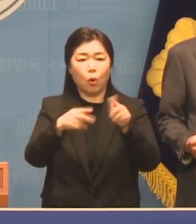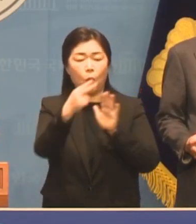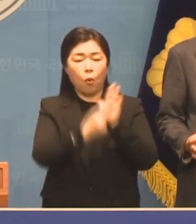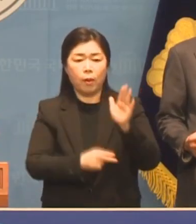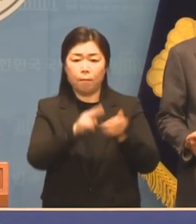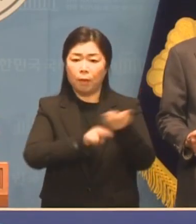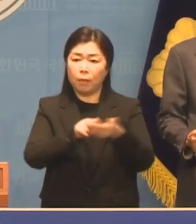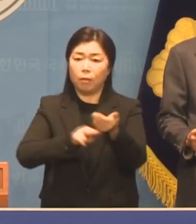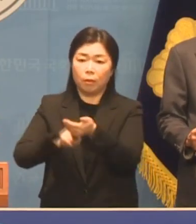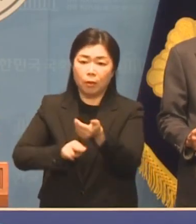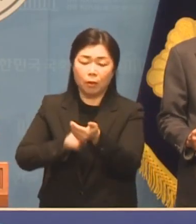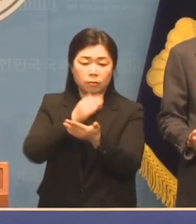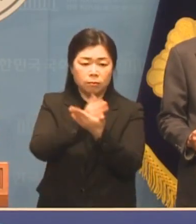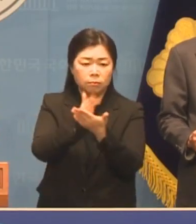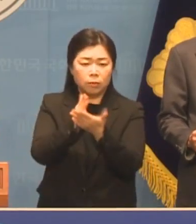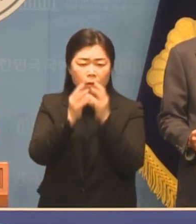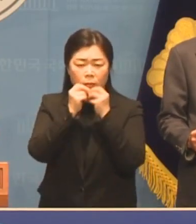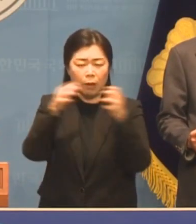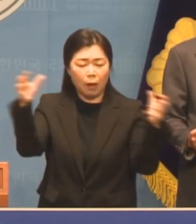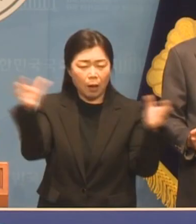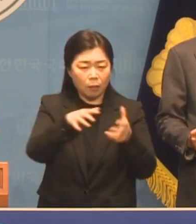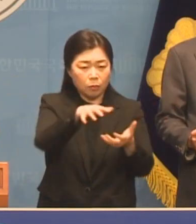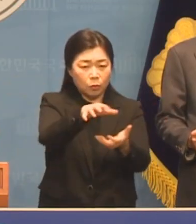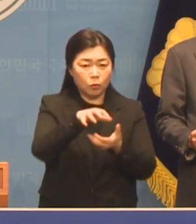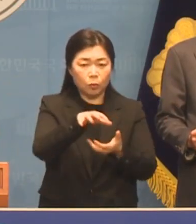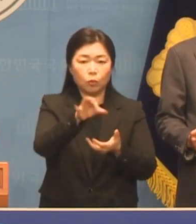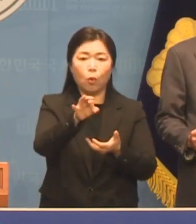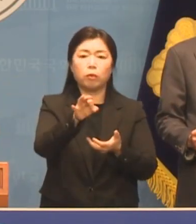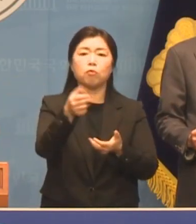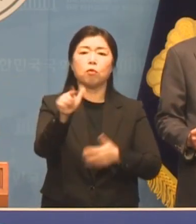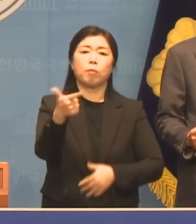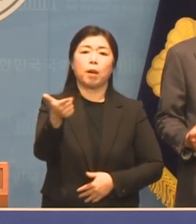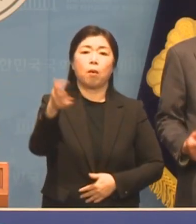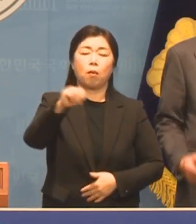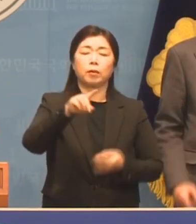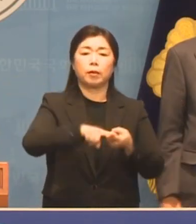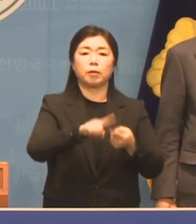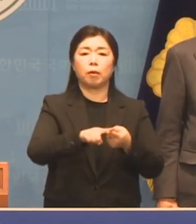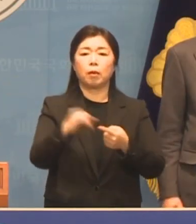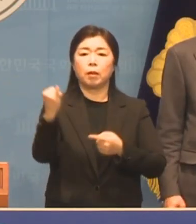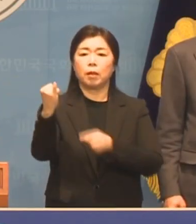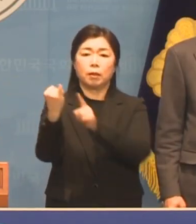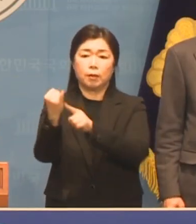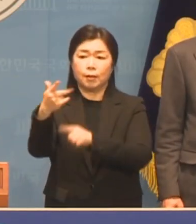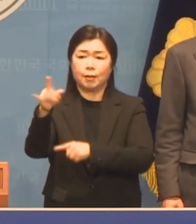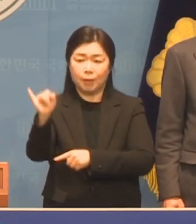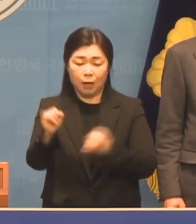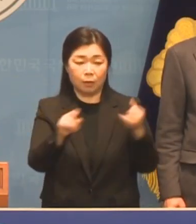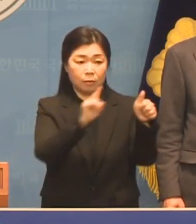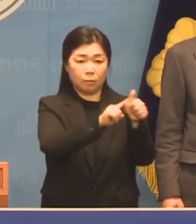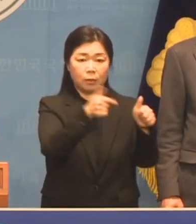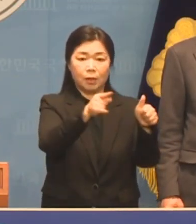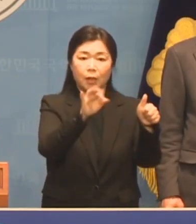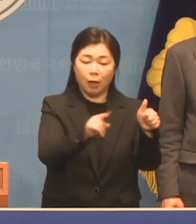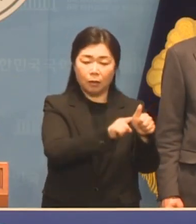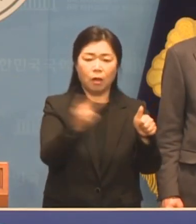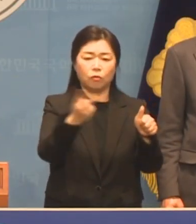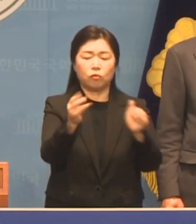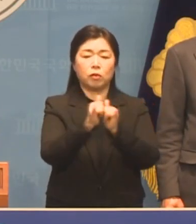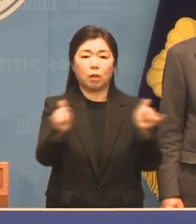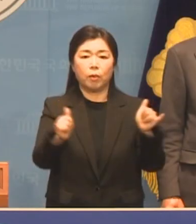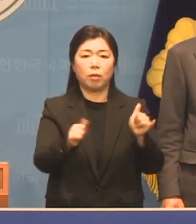등을 통해 그들이 걷어들인 약 600억 원에 대해 장수진, 강창구 등을 서울